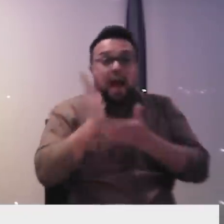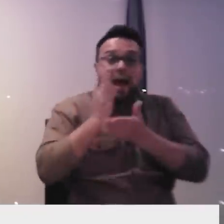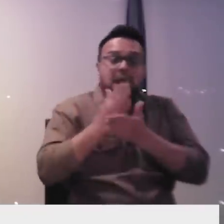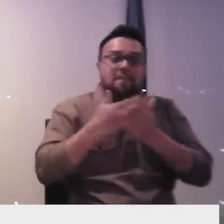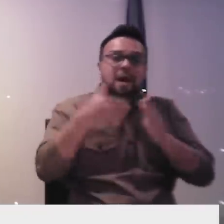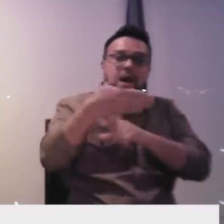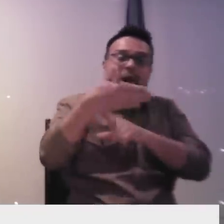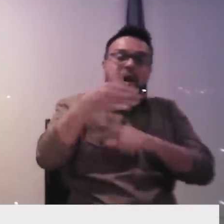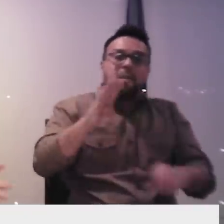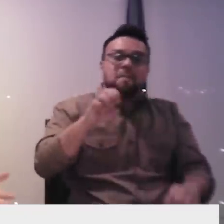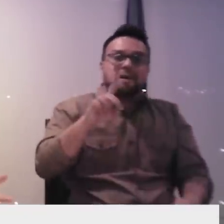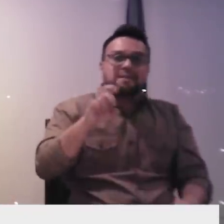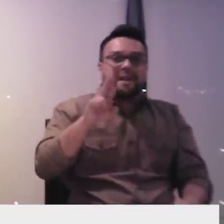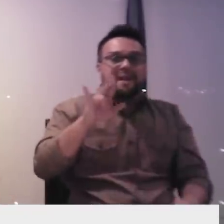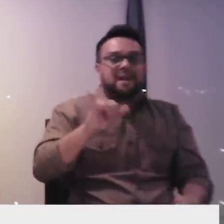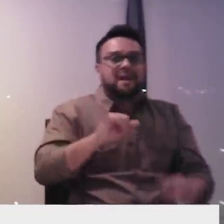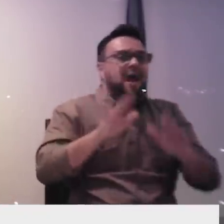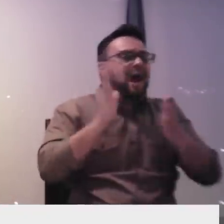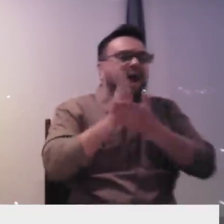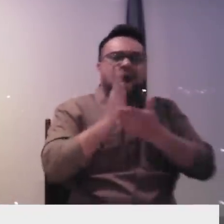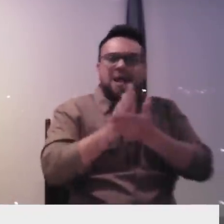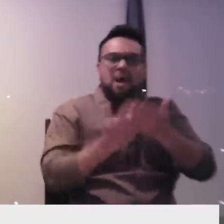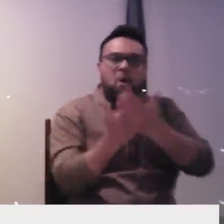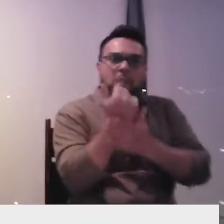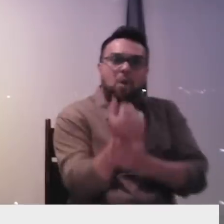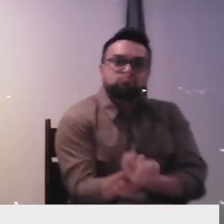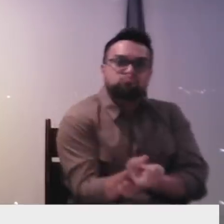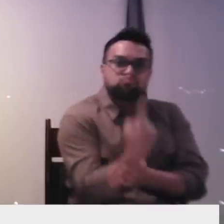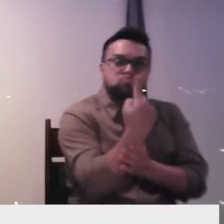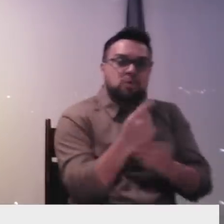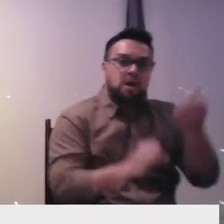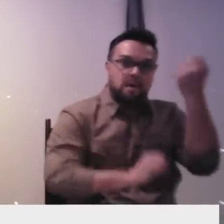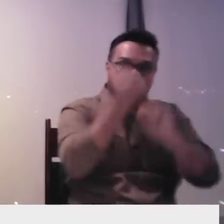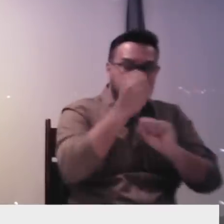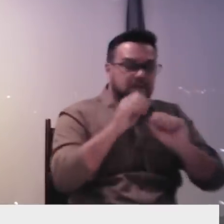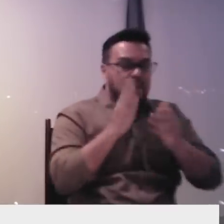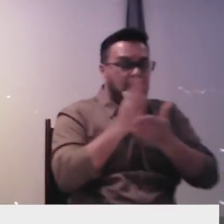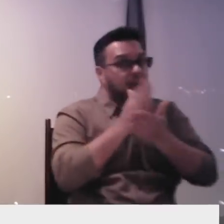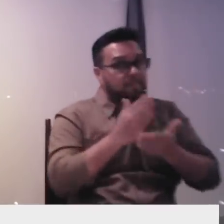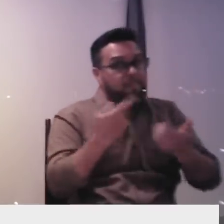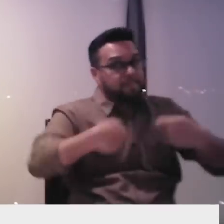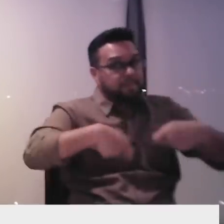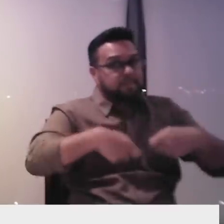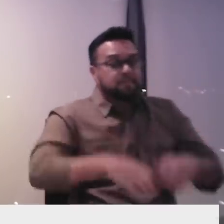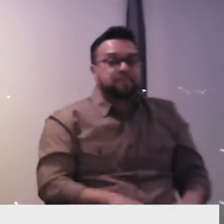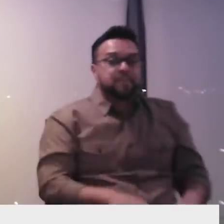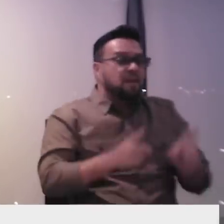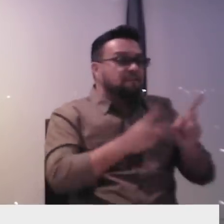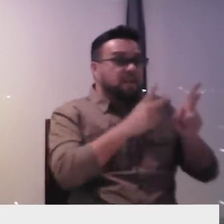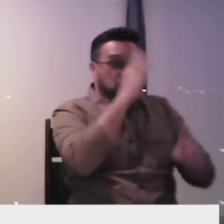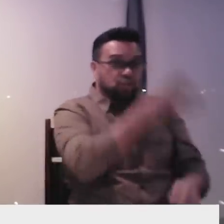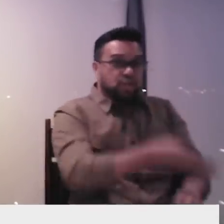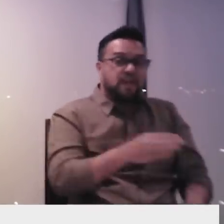Então, cada posto pode comprar de uma distribuidora. Acabar com isso aí. O que nós fizemos agora via medida provisória para a venda direta do